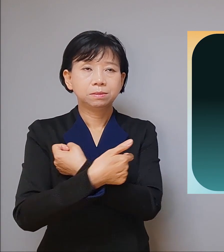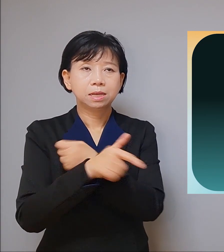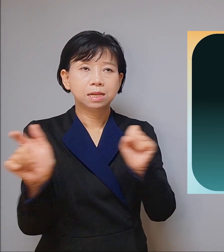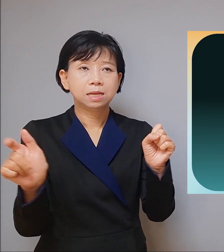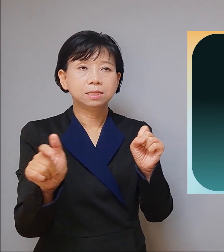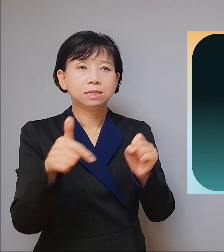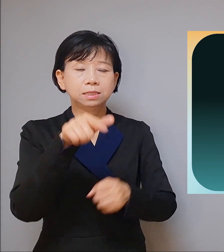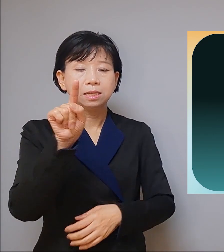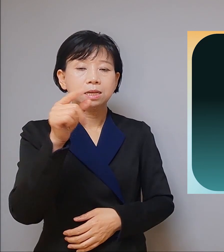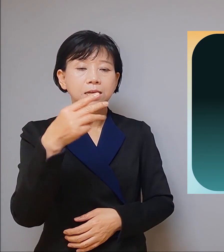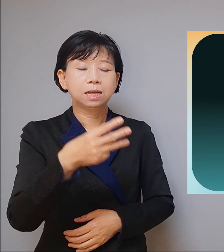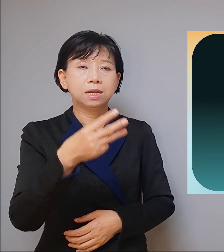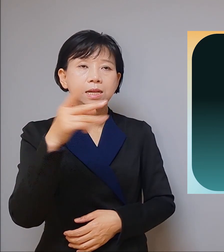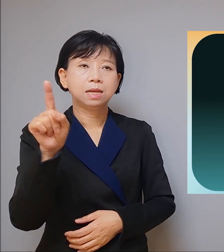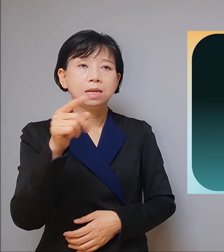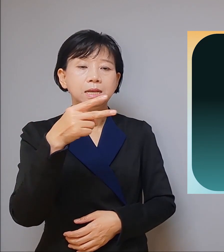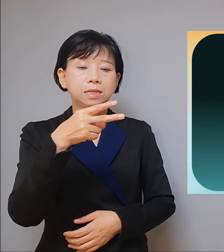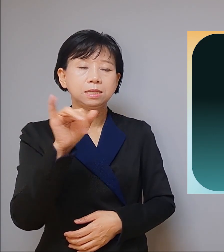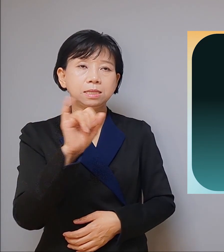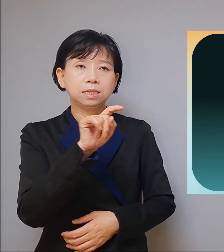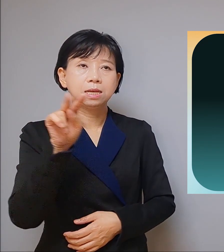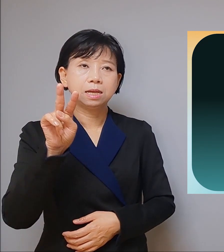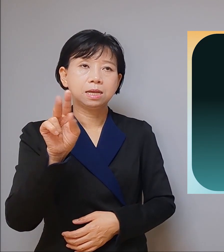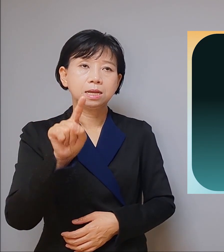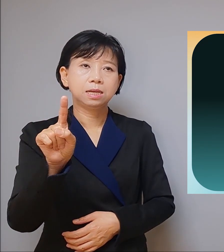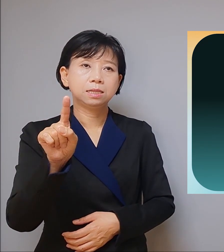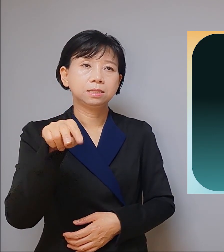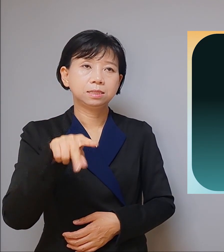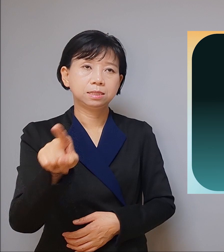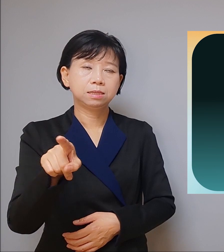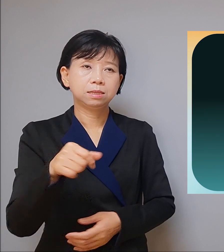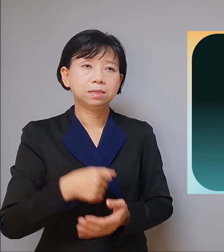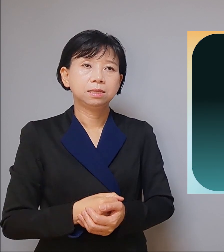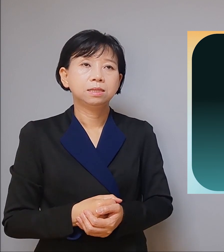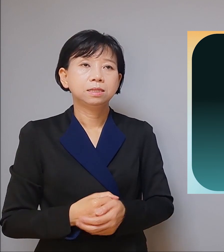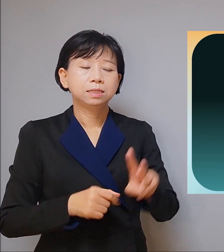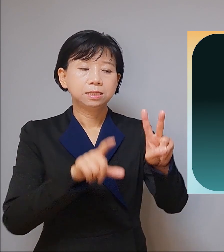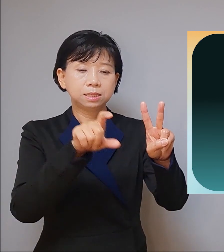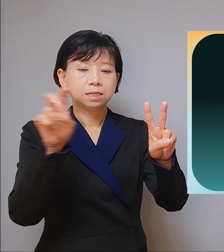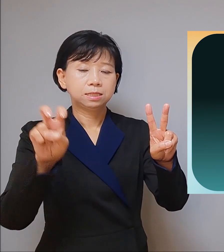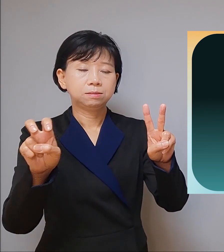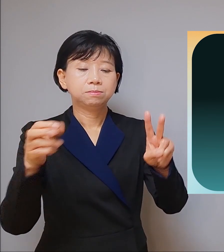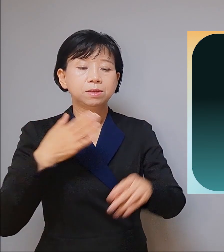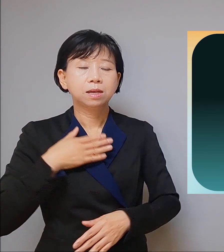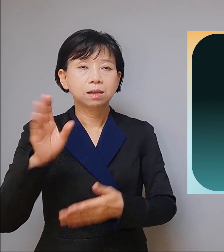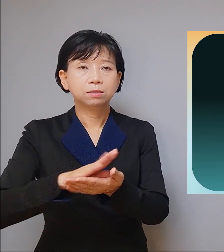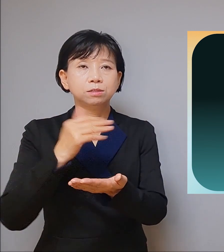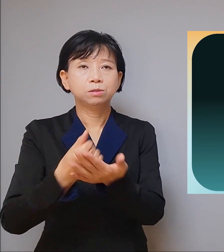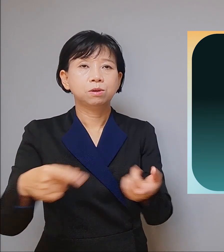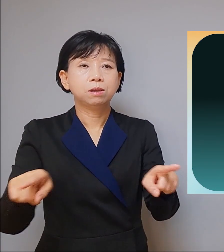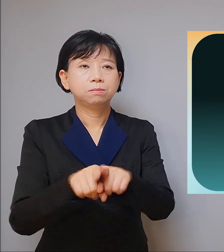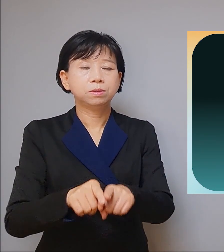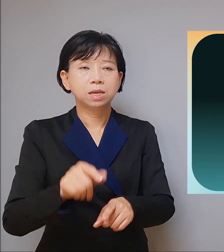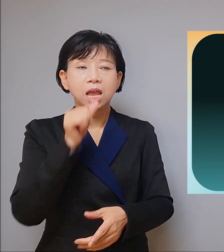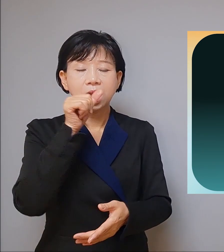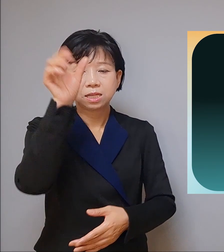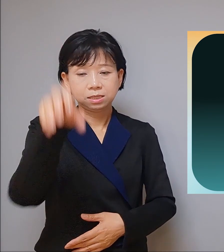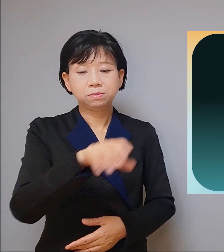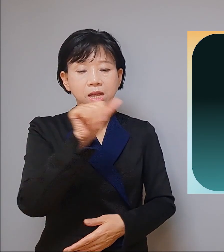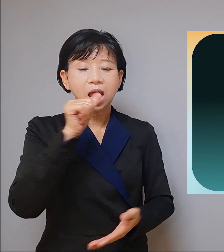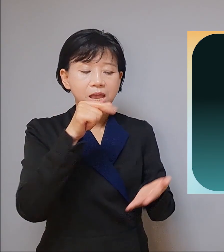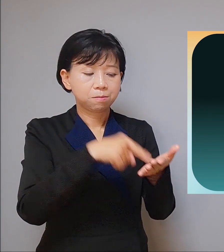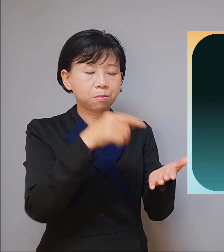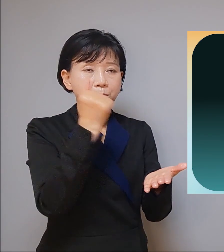갈라디아서 2장 20절 같이 한번 읽어보겠습니다. 내가 그리스도와 함께 십자가에 못 박혔나니 그런즉 이제는